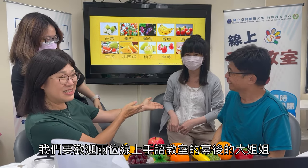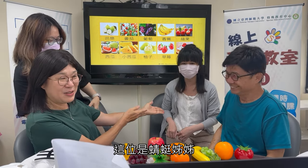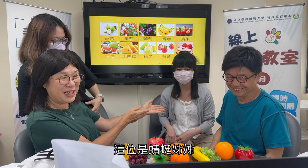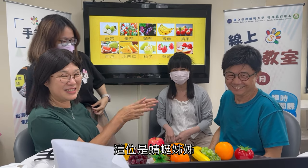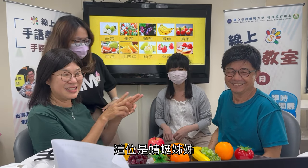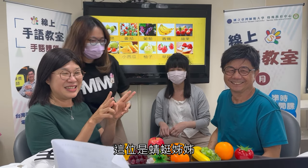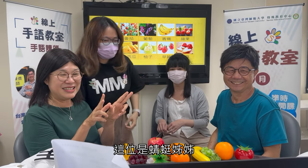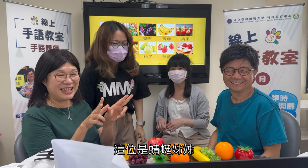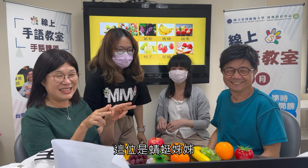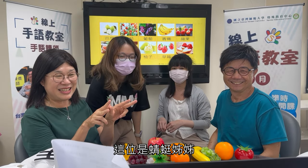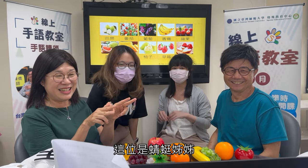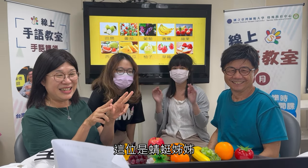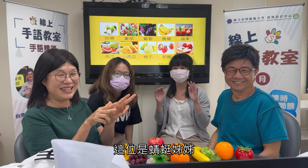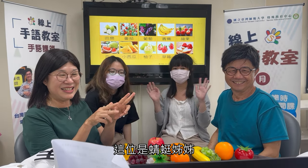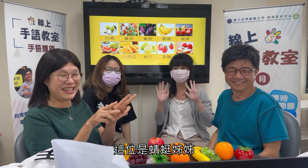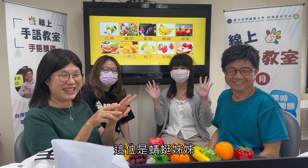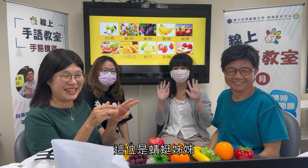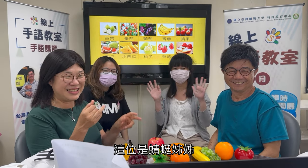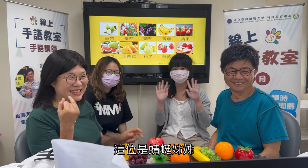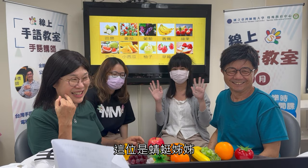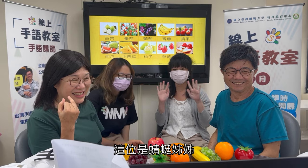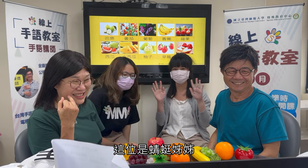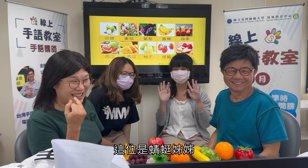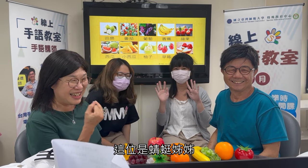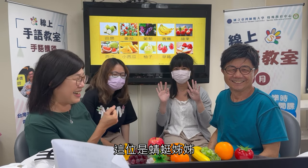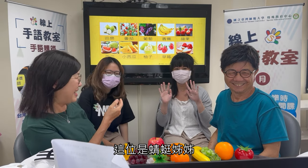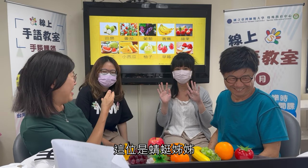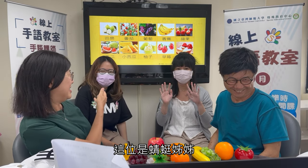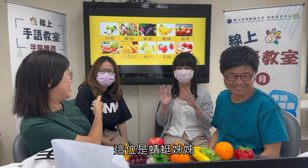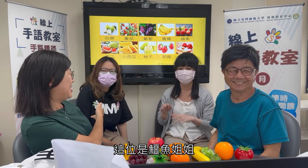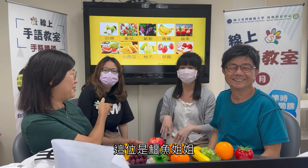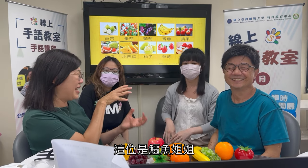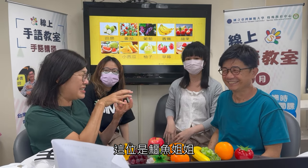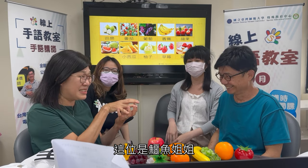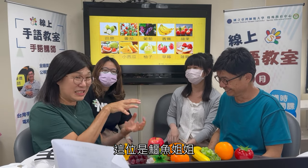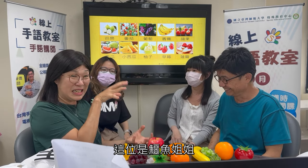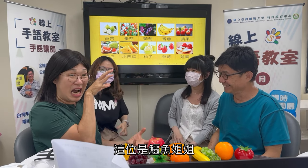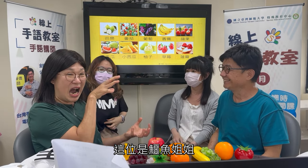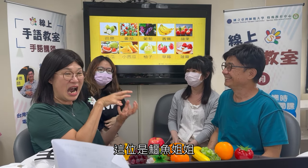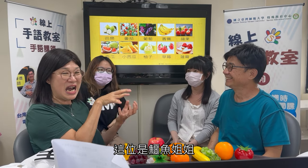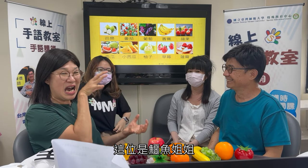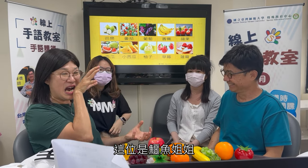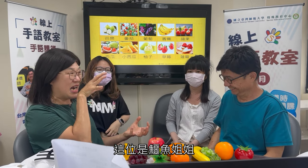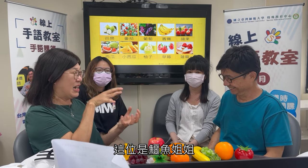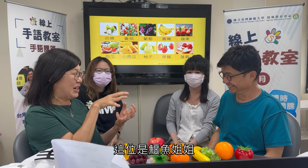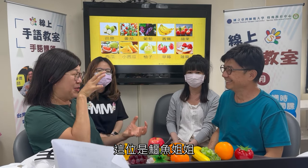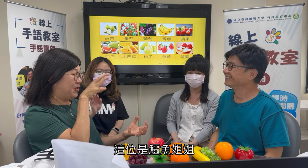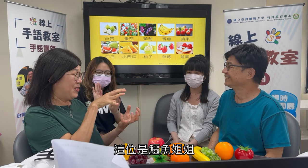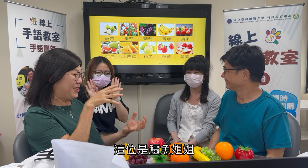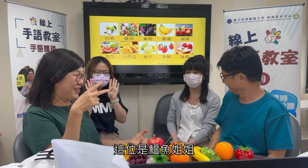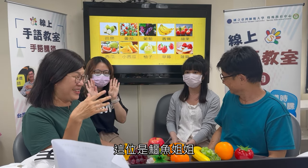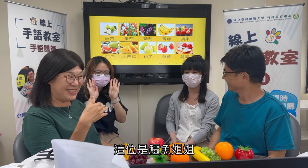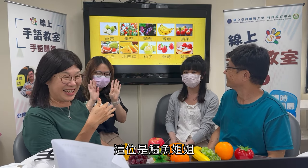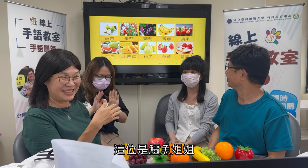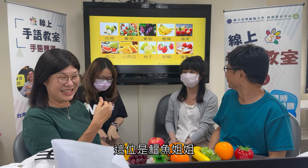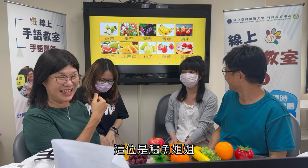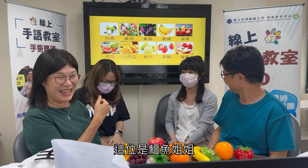位是蜻蜓姐姐，这位是鳄鱼姐姐。